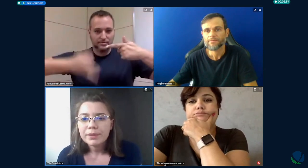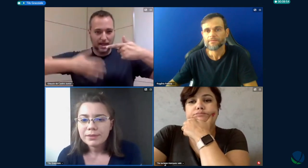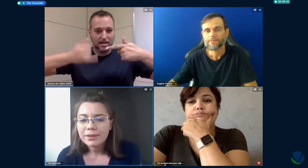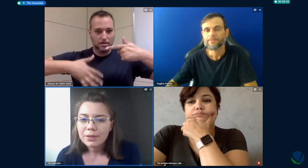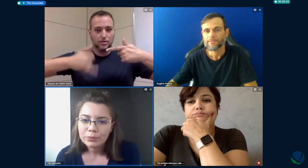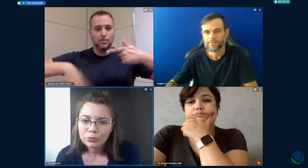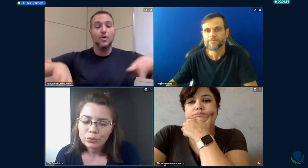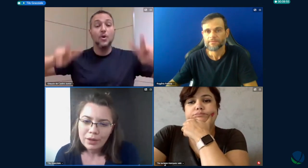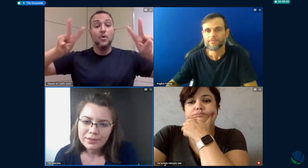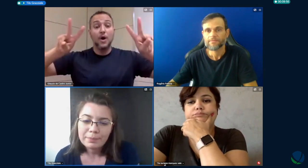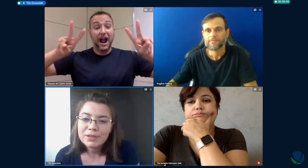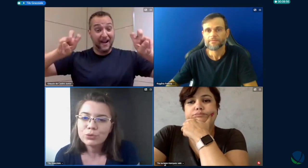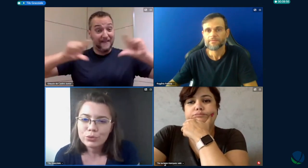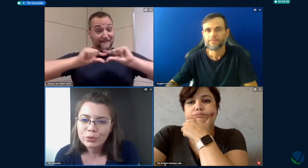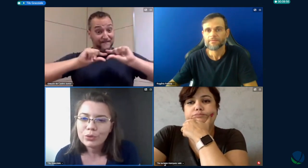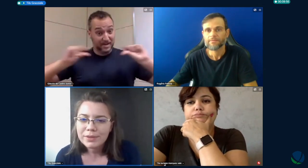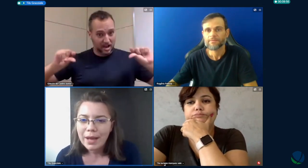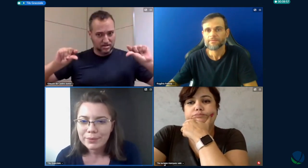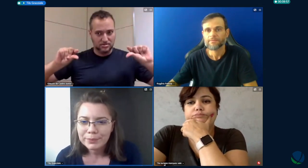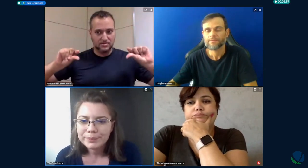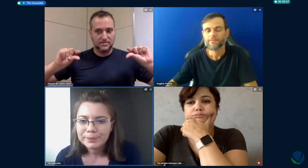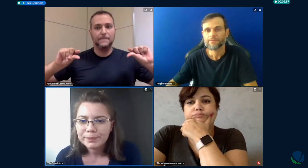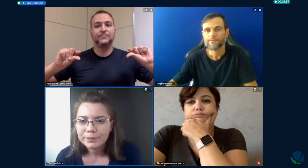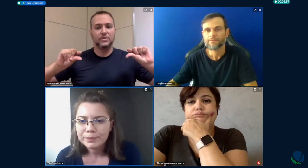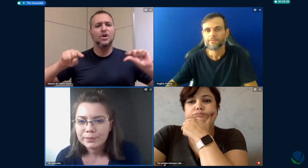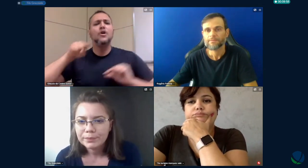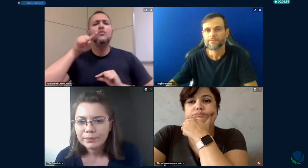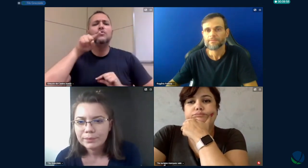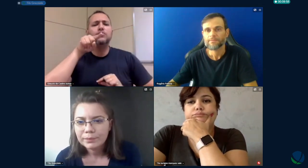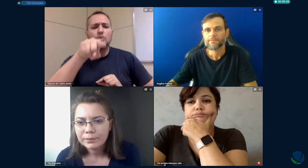sobre a sua apresentação, se apresentou o seu glossário.